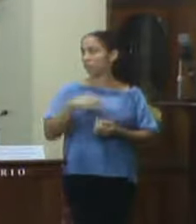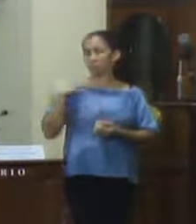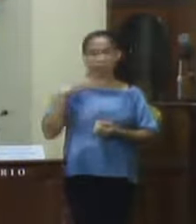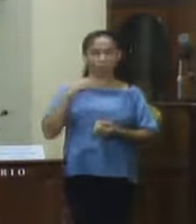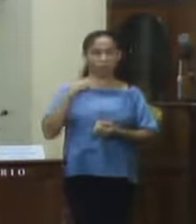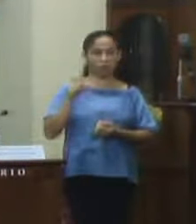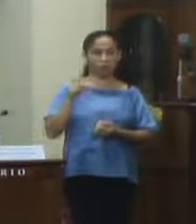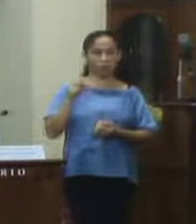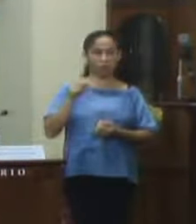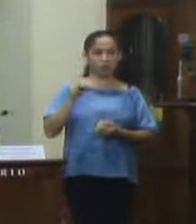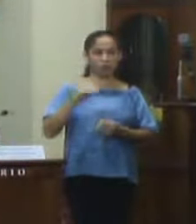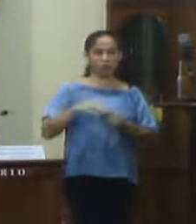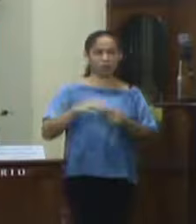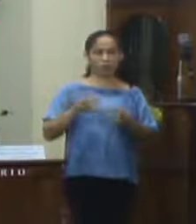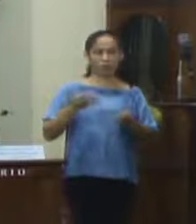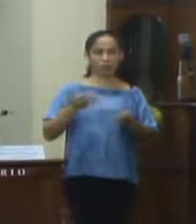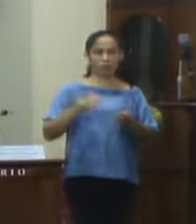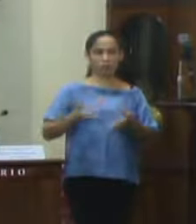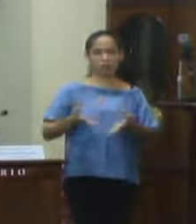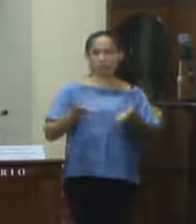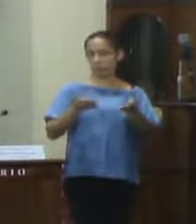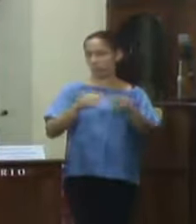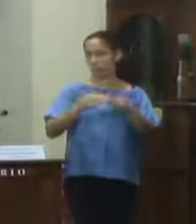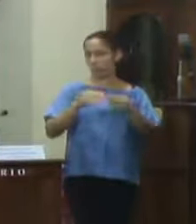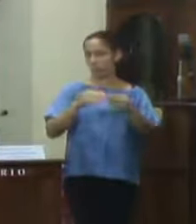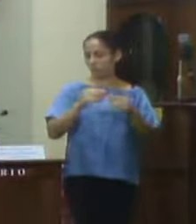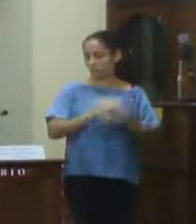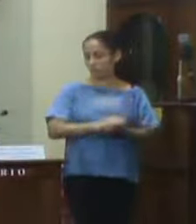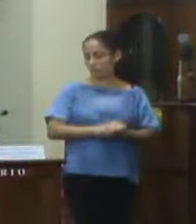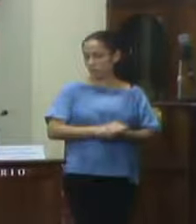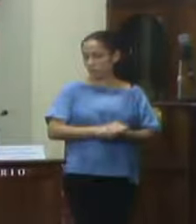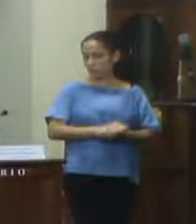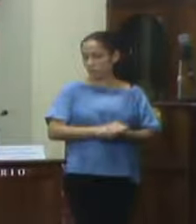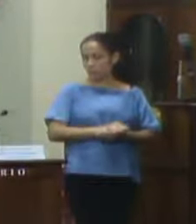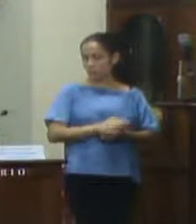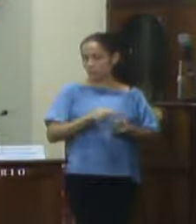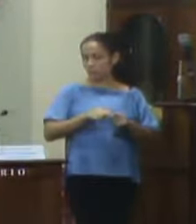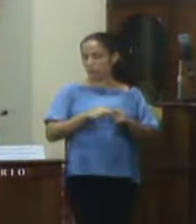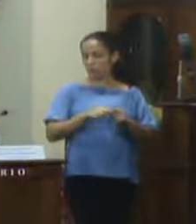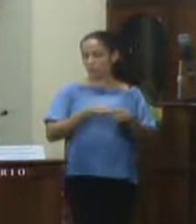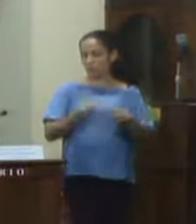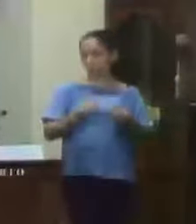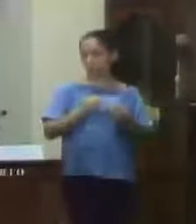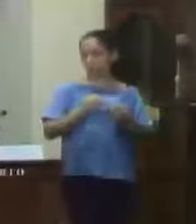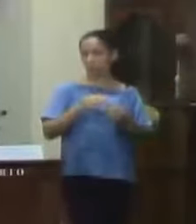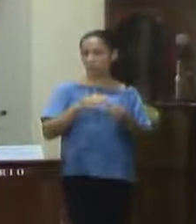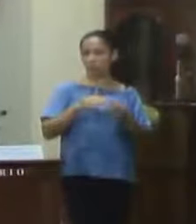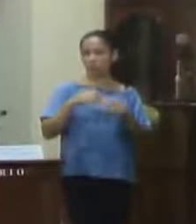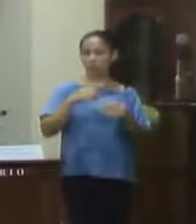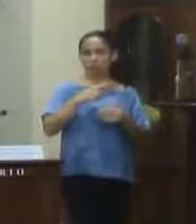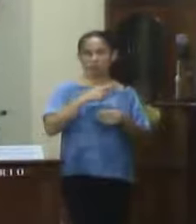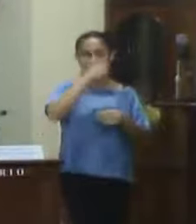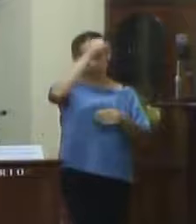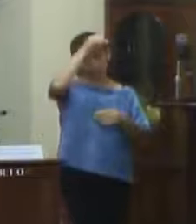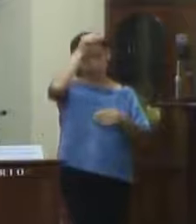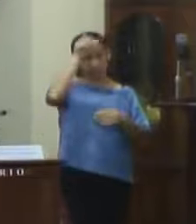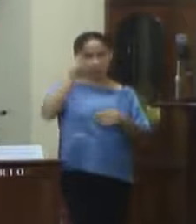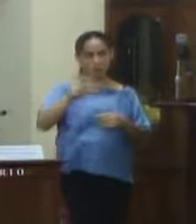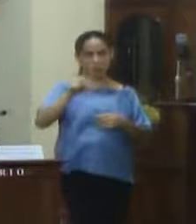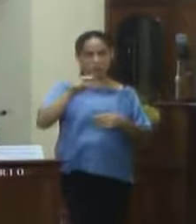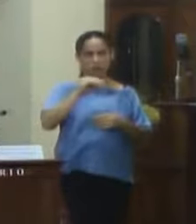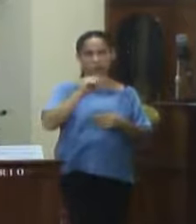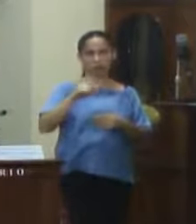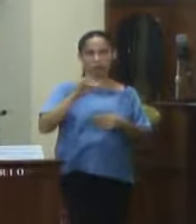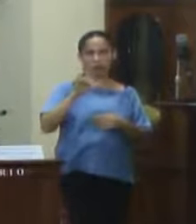David Nogueira vem à presença de Vossa Excelência na forma regimental, ouvido do outro plenário, para fim de requerer ao prefeito municipal Luiz Fernando